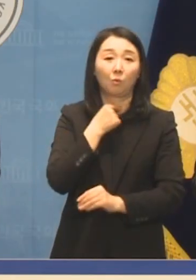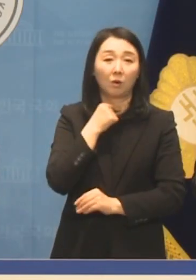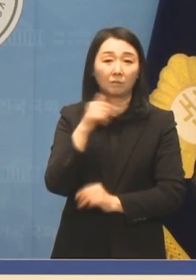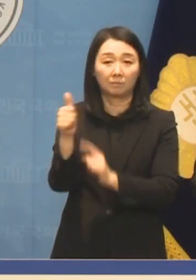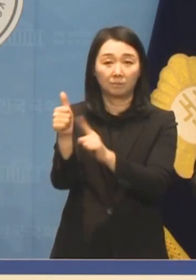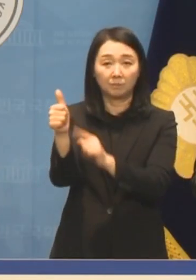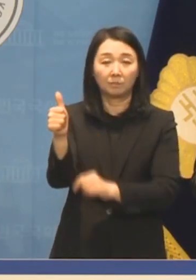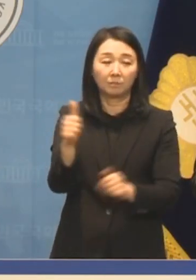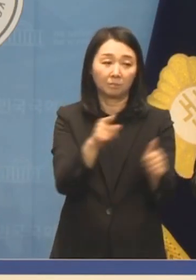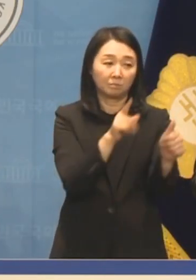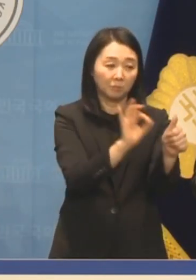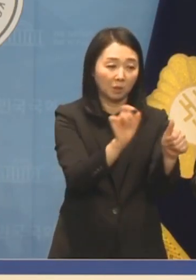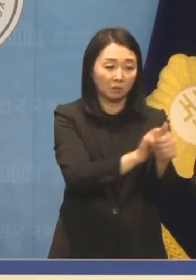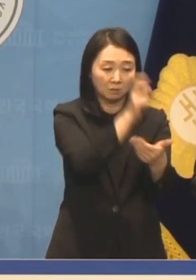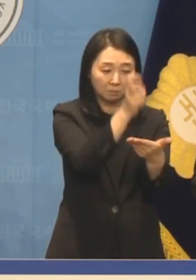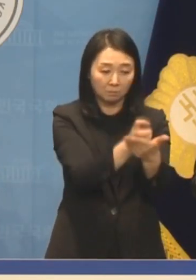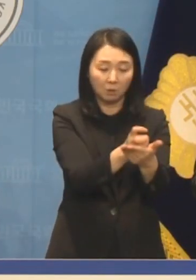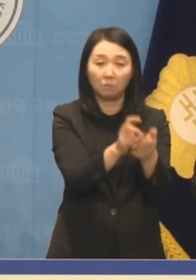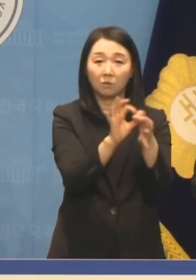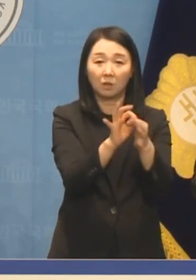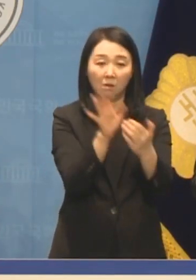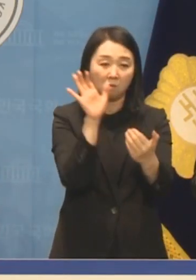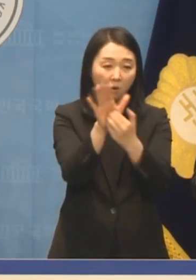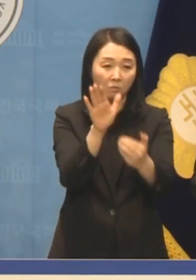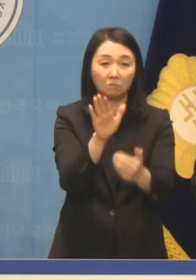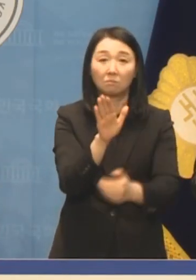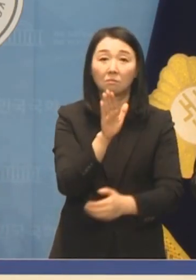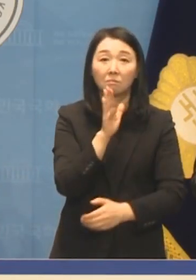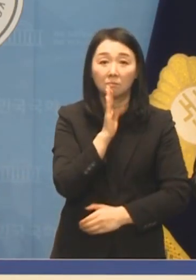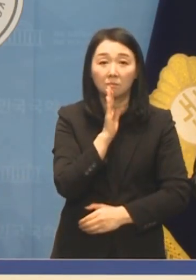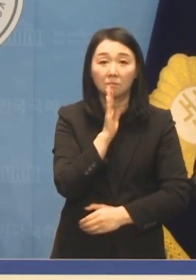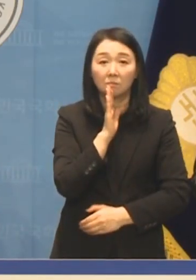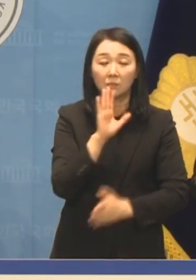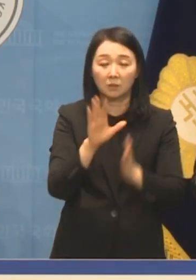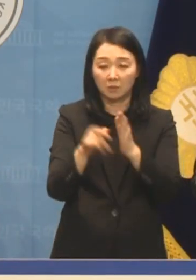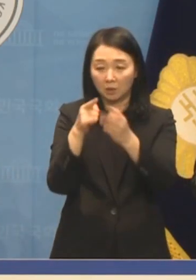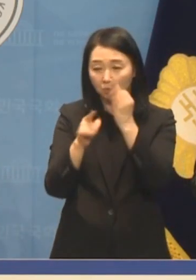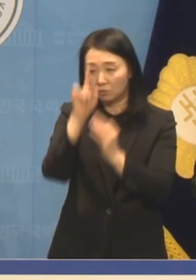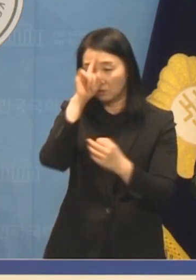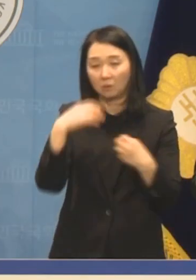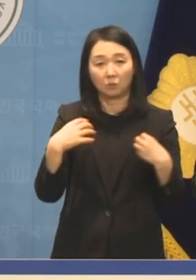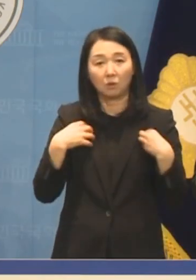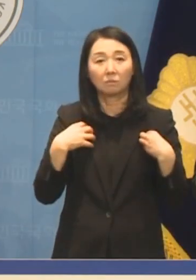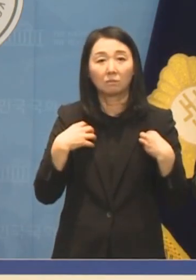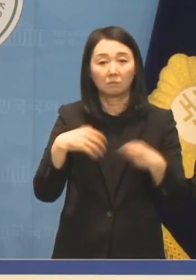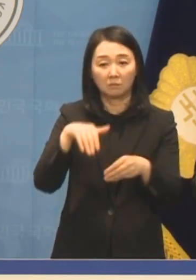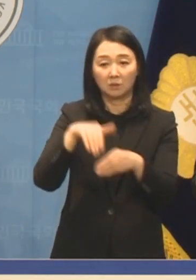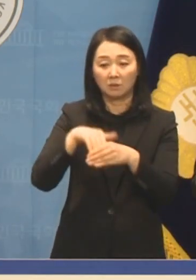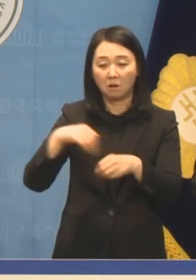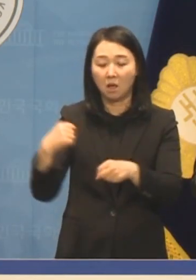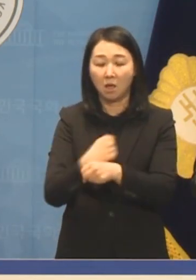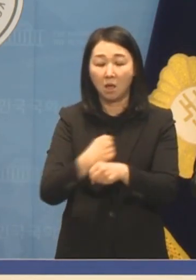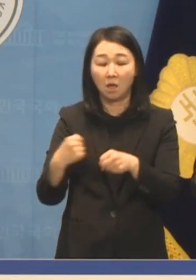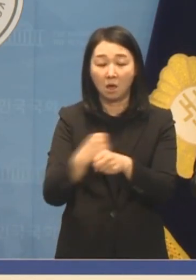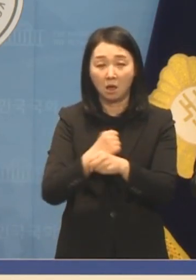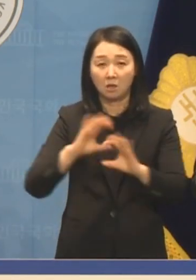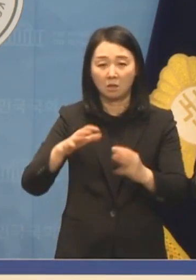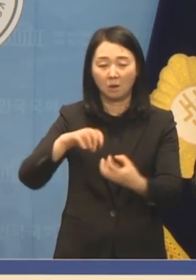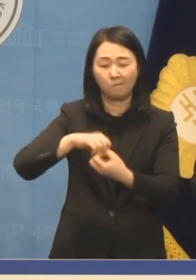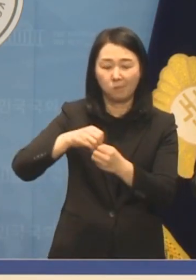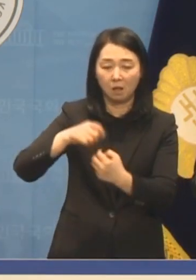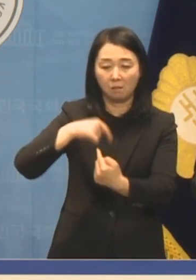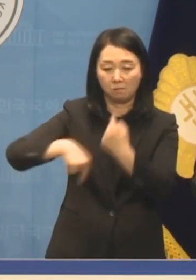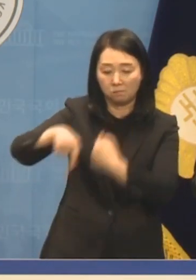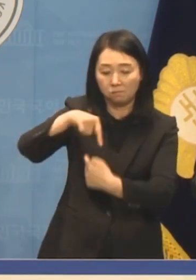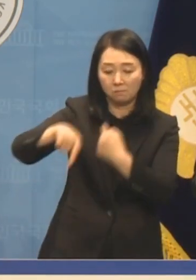대행이 명태균 특검법에 대하여 거부권을 행사한다면 윤석열 정권의 선거농단, 국정농단 사건